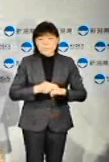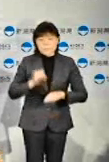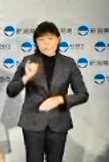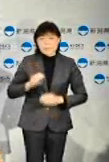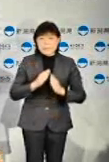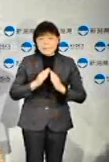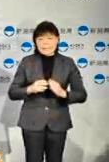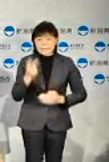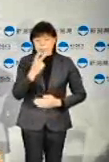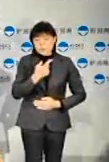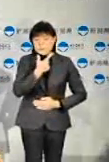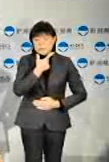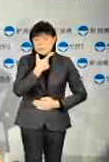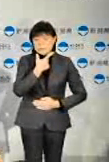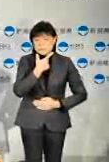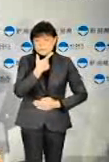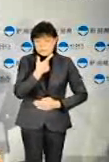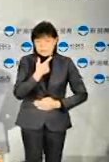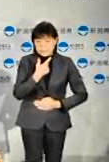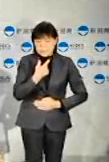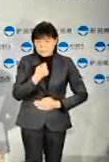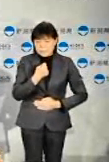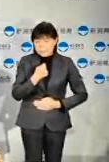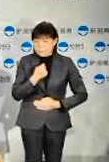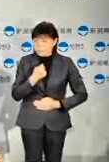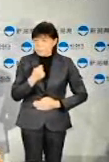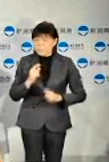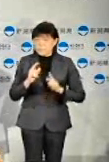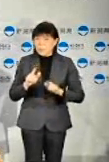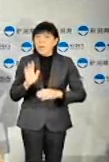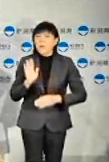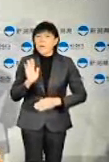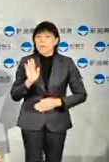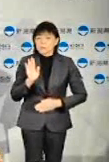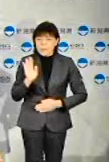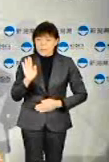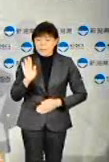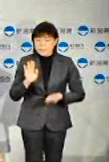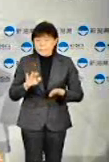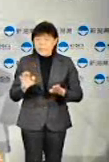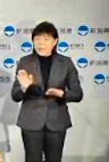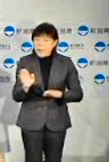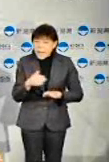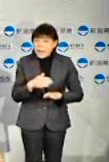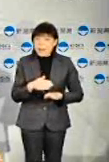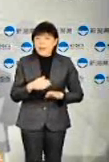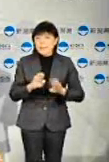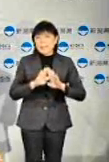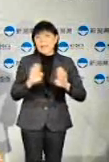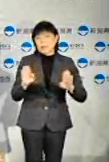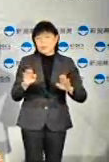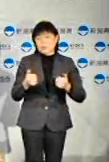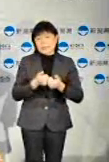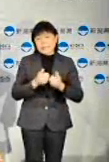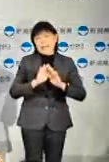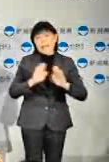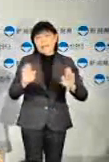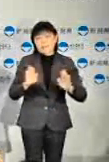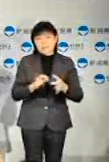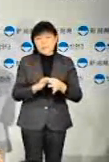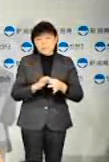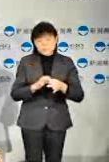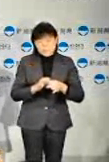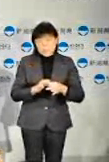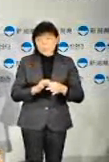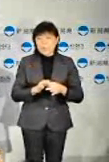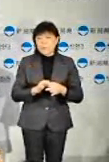していきたいということをおっしゃいましたけれども、 すみません、分かりません。これからまだ規制委員会開かれてないと思いますので、何とも言え